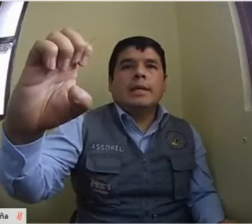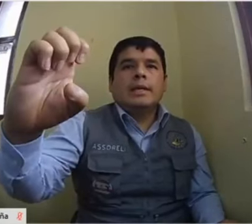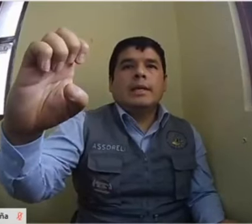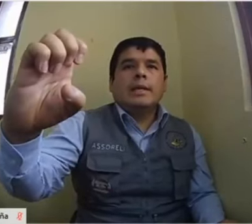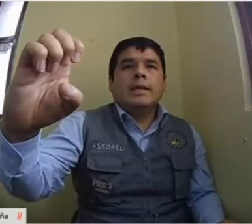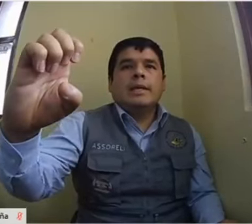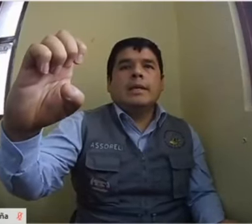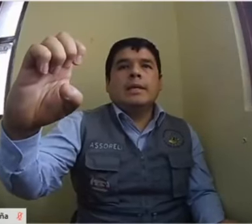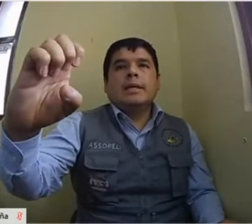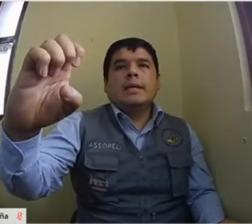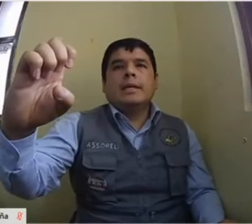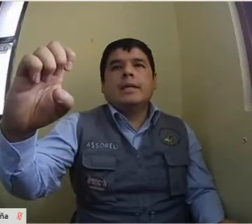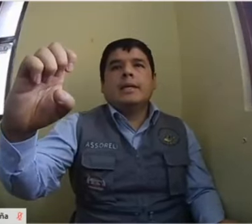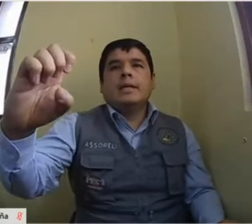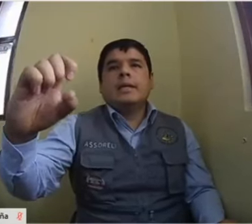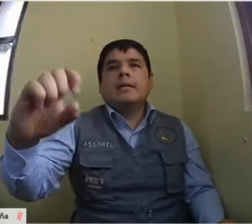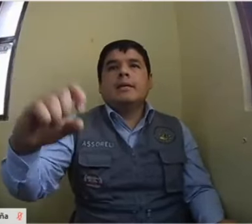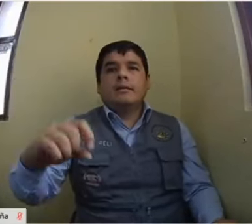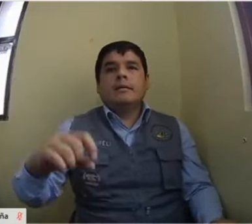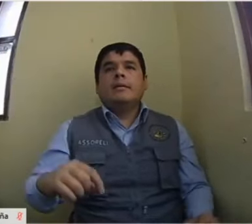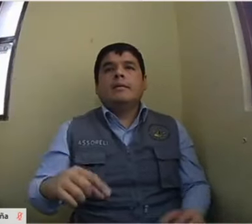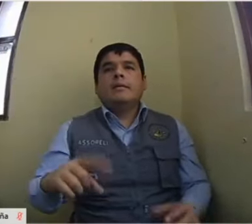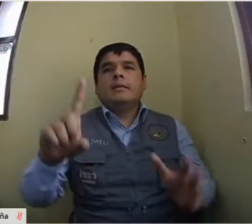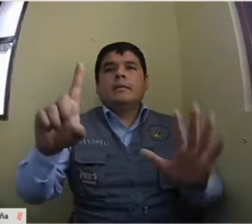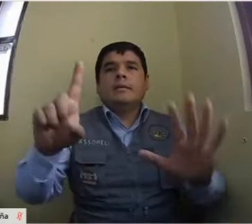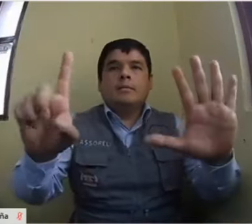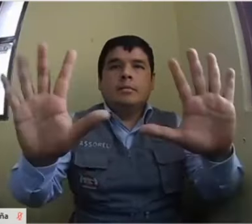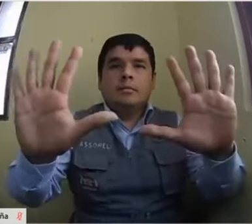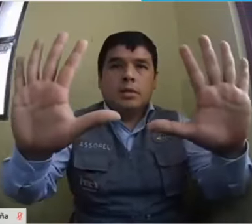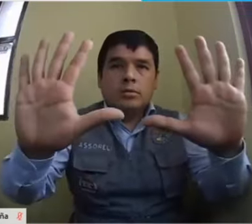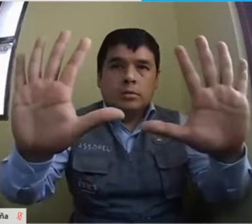A ver, deletrea. Ronald ha hecho la pregunta ¿qué?